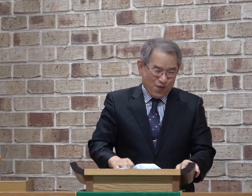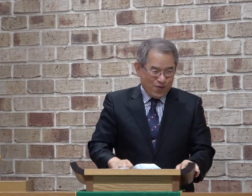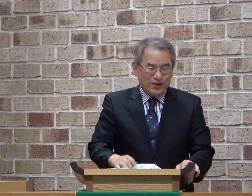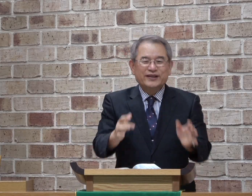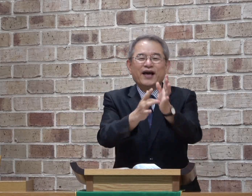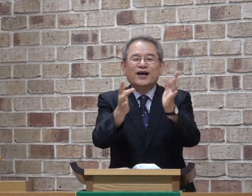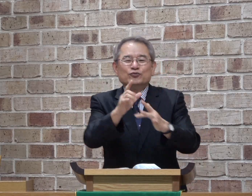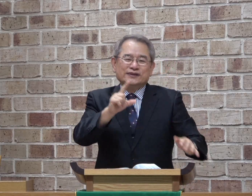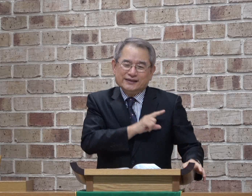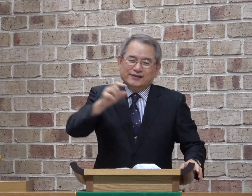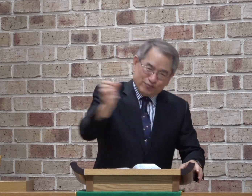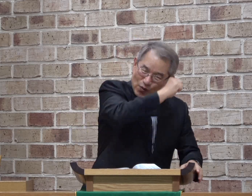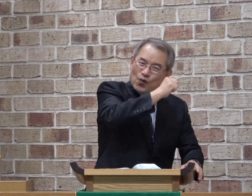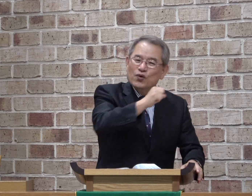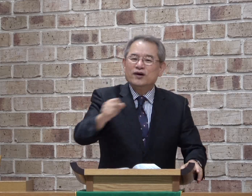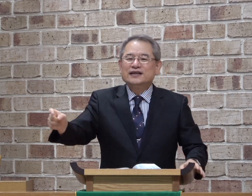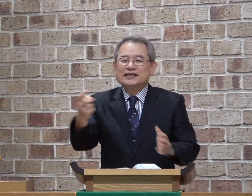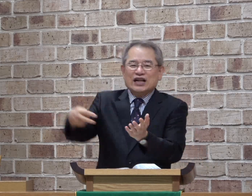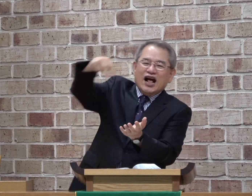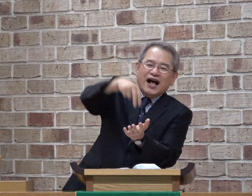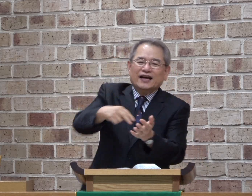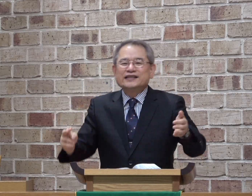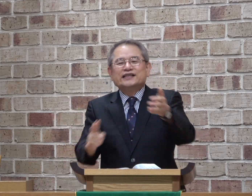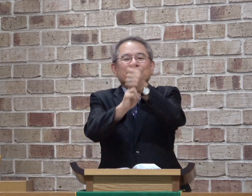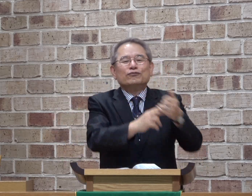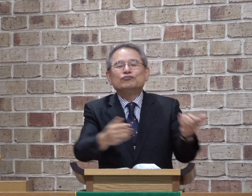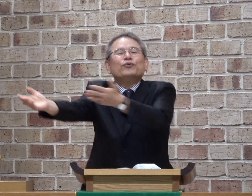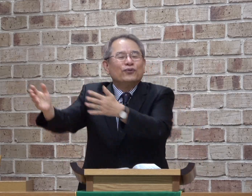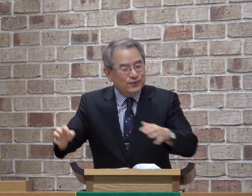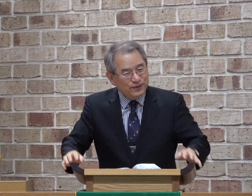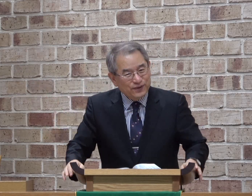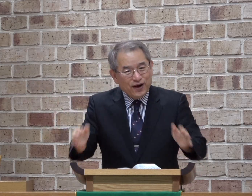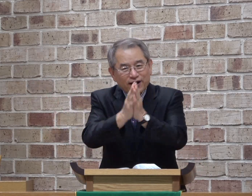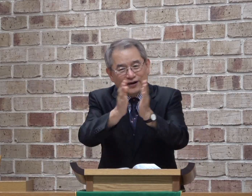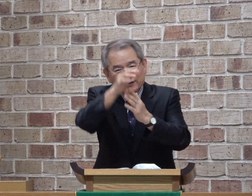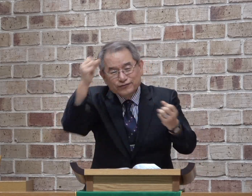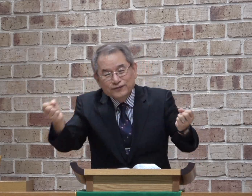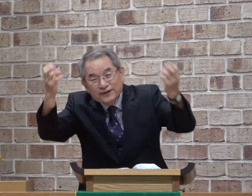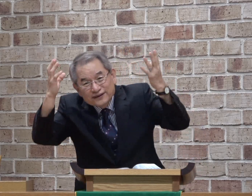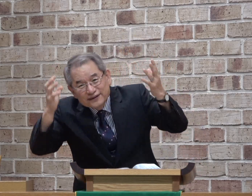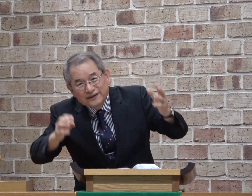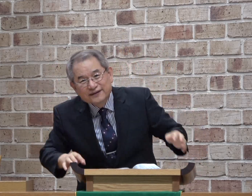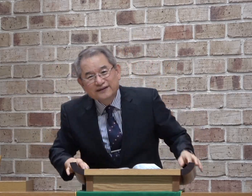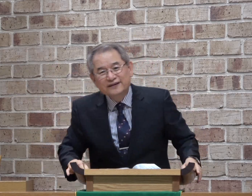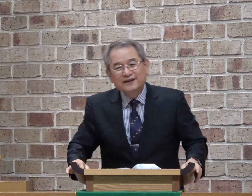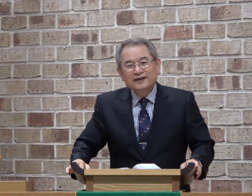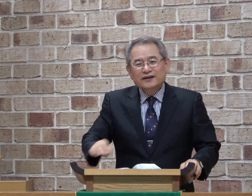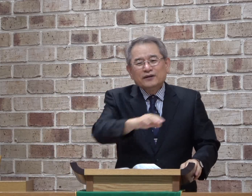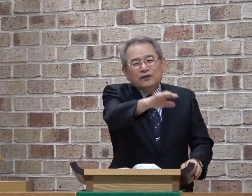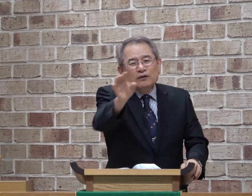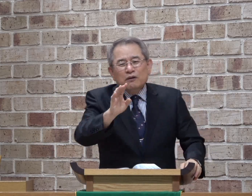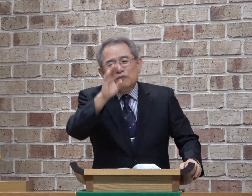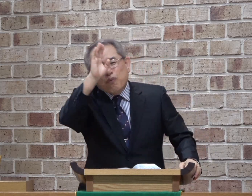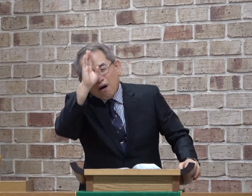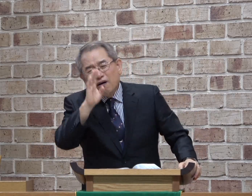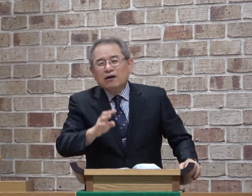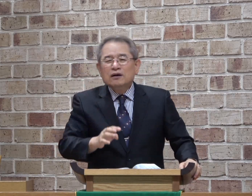그래서 베드로는 이렇게 말했습니다. 나의 힘이 아니라 예수님의 이름으로 했기 때문에 예수님의 이름에 능력이 있다라고 말했습니다. 그리고는 그